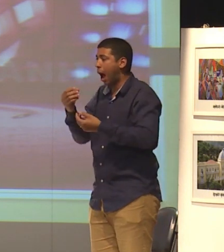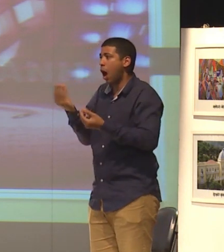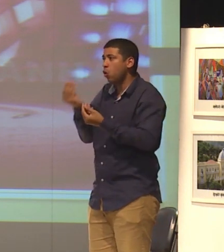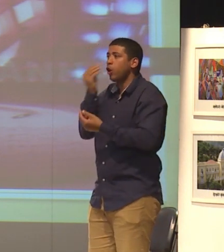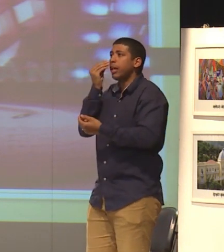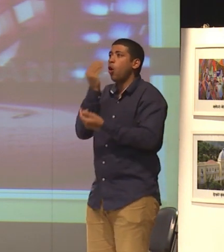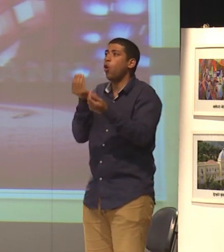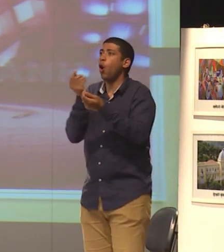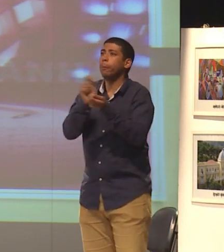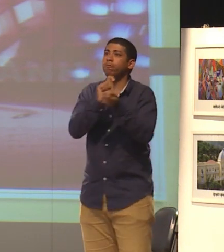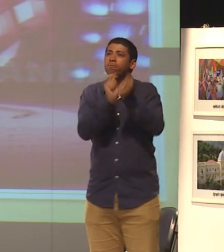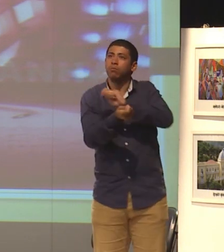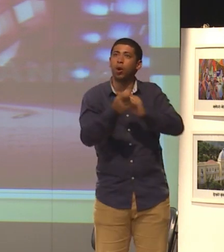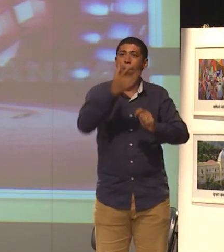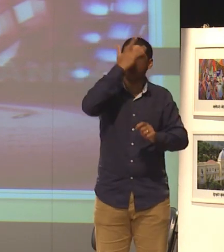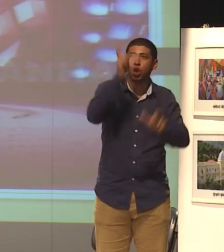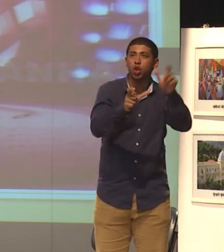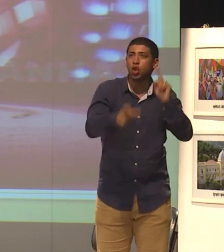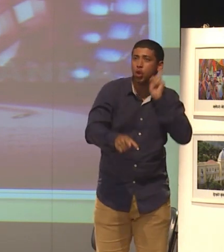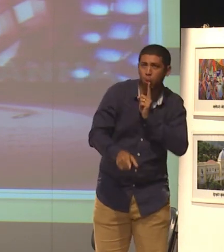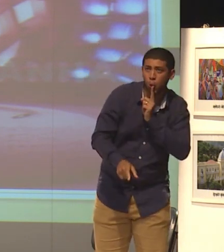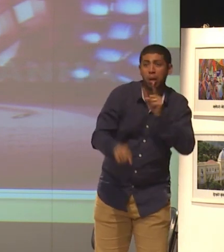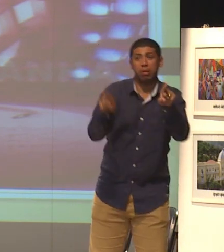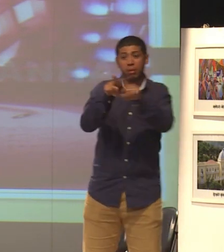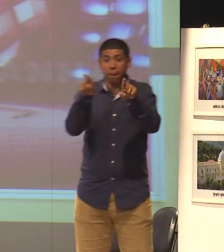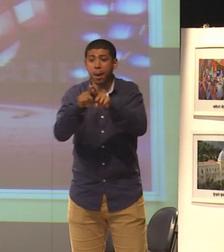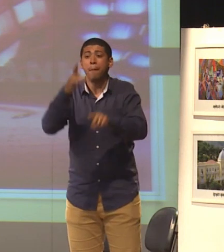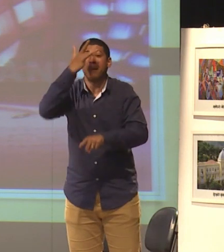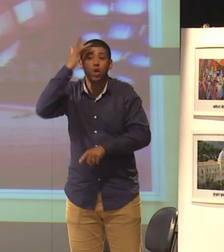comecei também a me fazer, né? Como que eu adaptaria essa questão para o surdo?